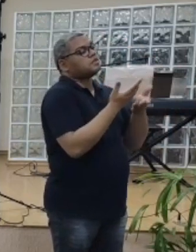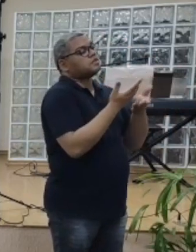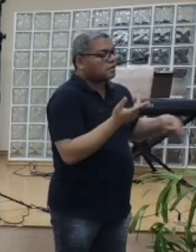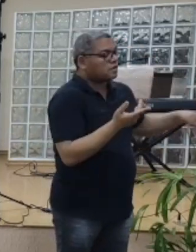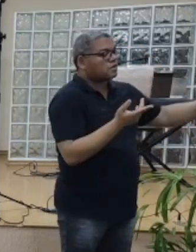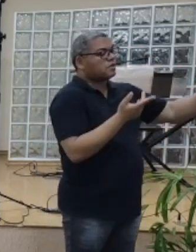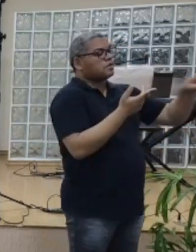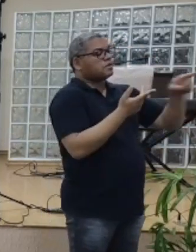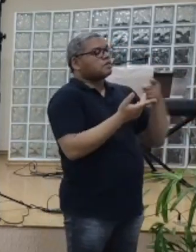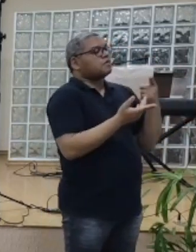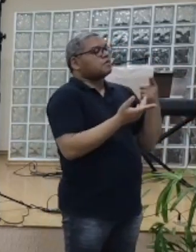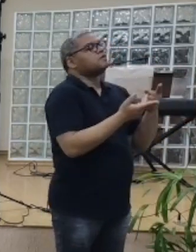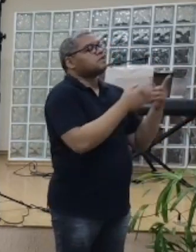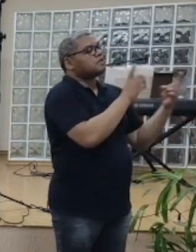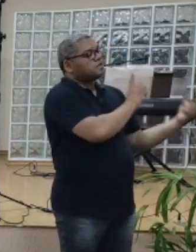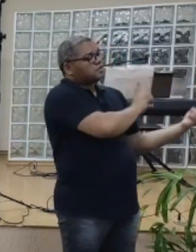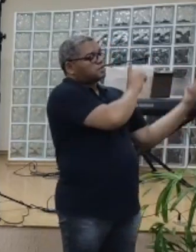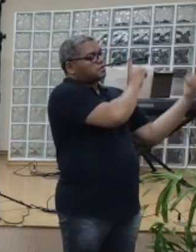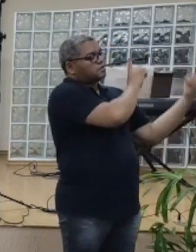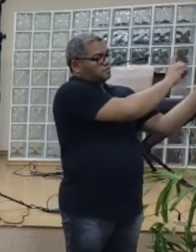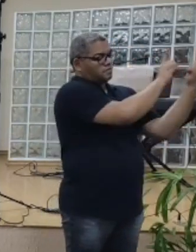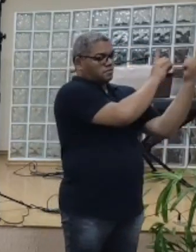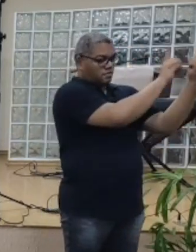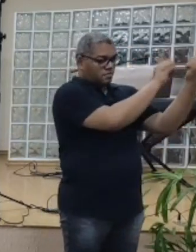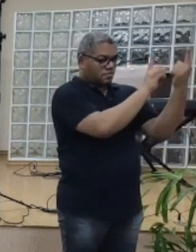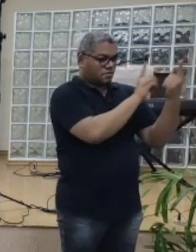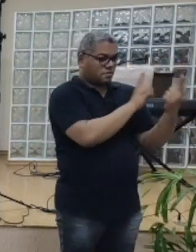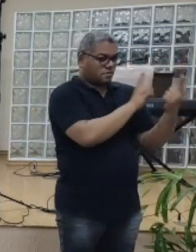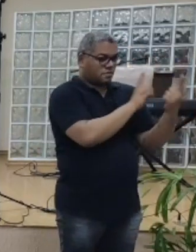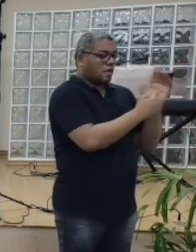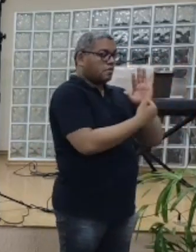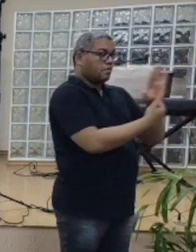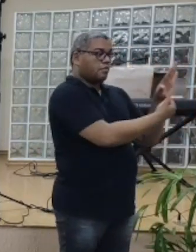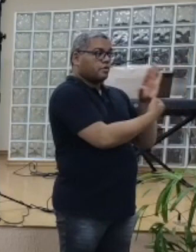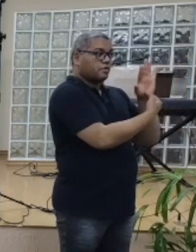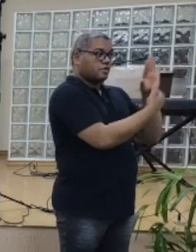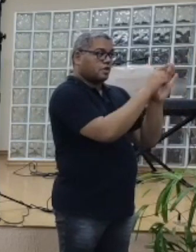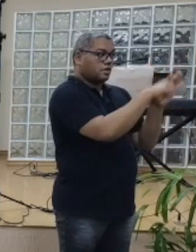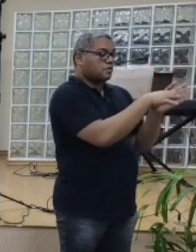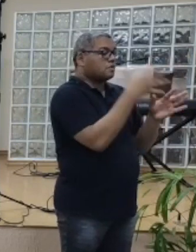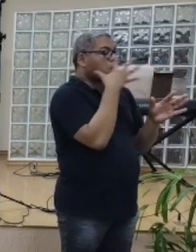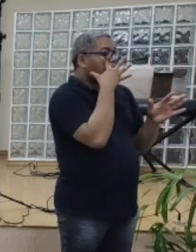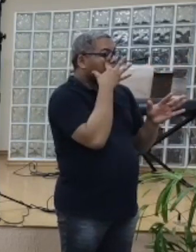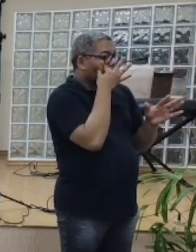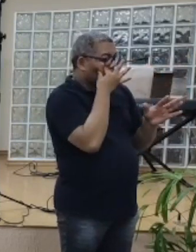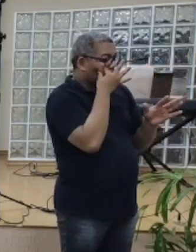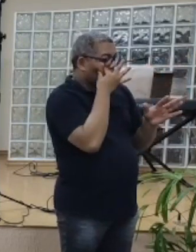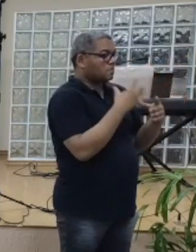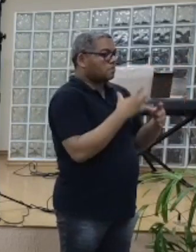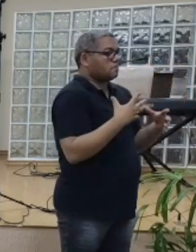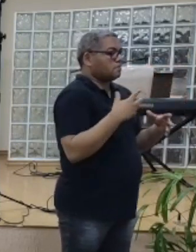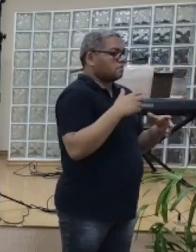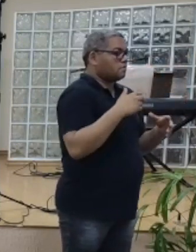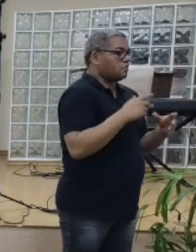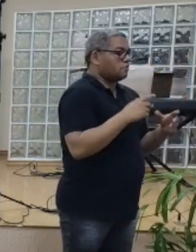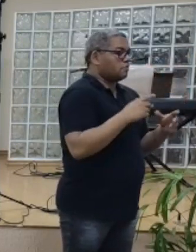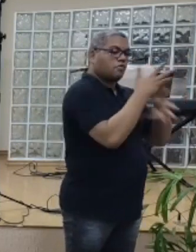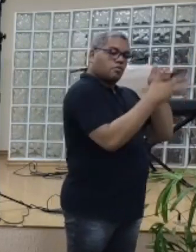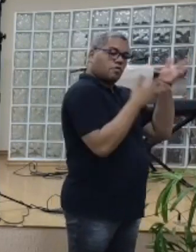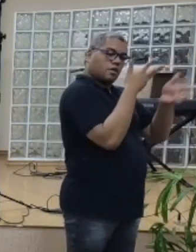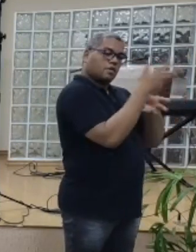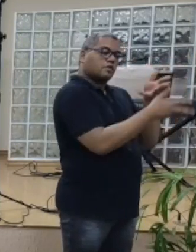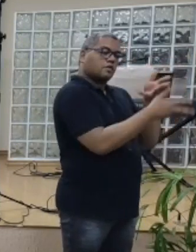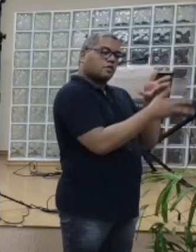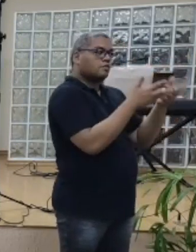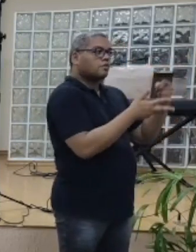poder expressar isto ao vivo. Poder expressar isso falando com